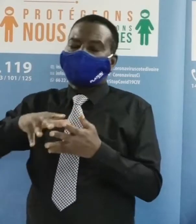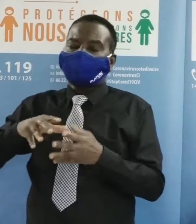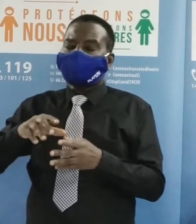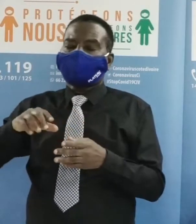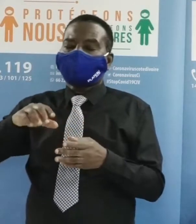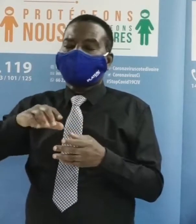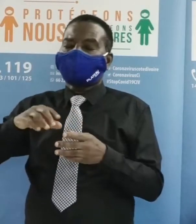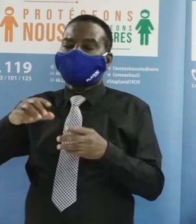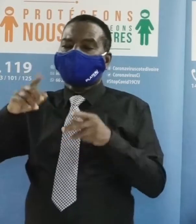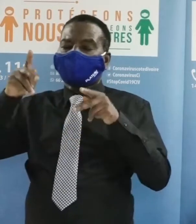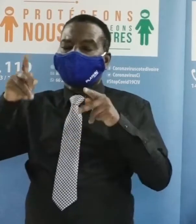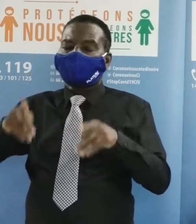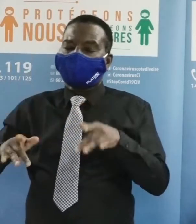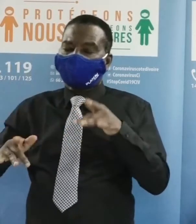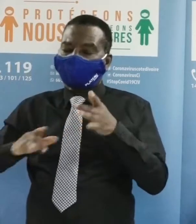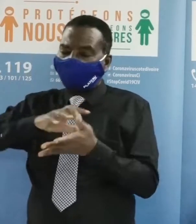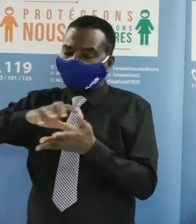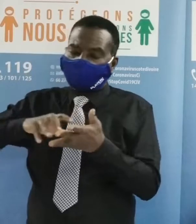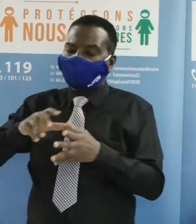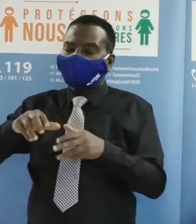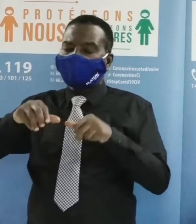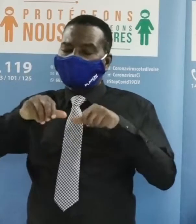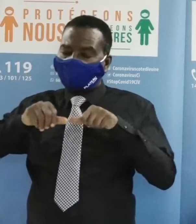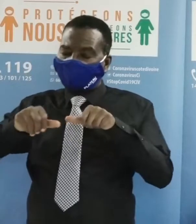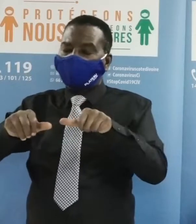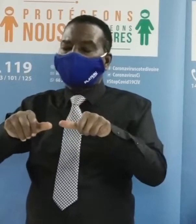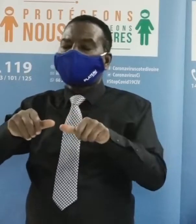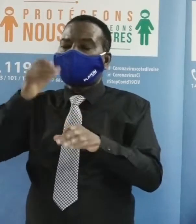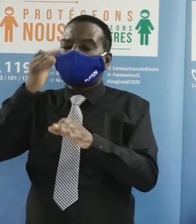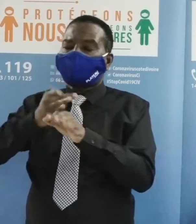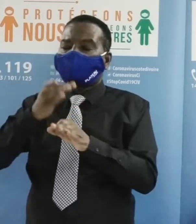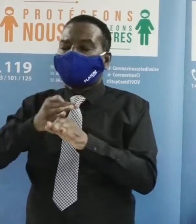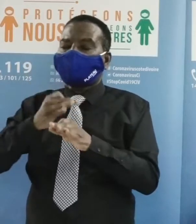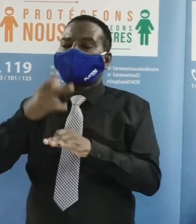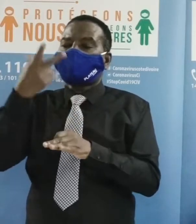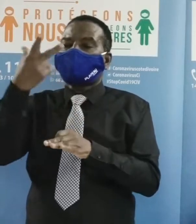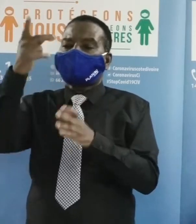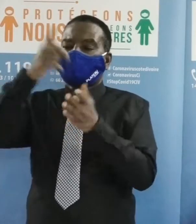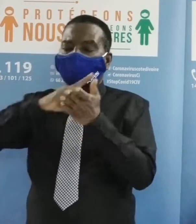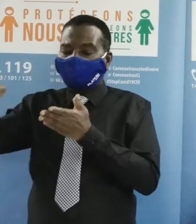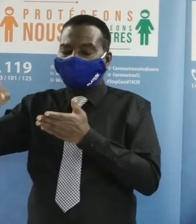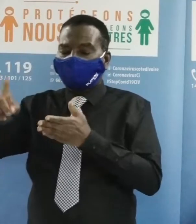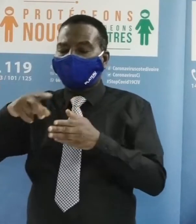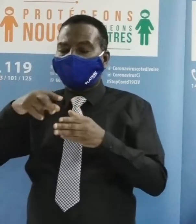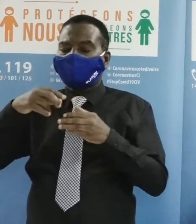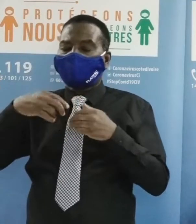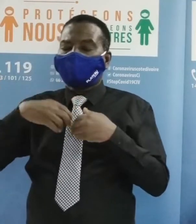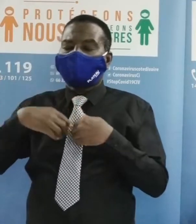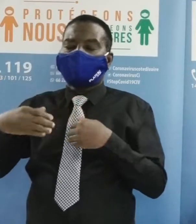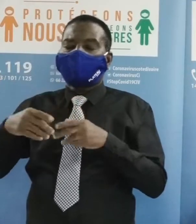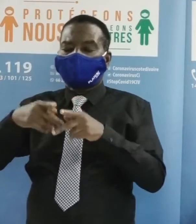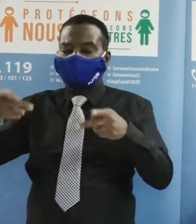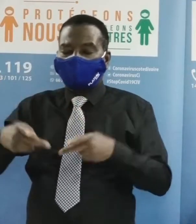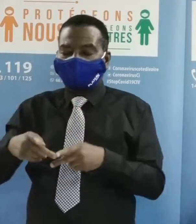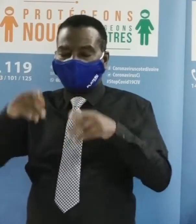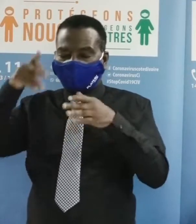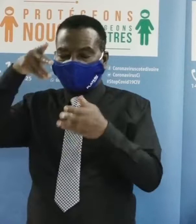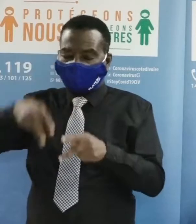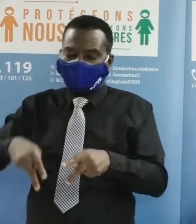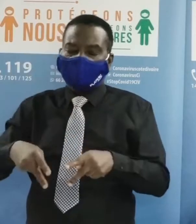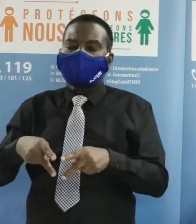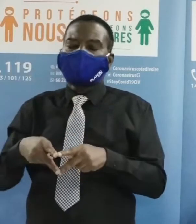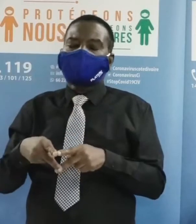on ne peut pas prétendre je lui dis la durée est fonction en mai montrent trois semaines mais ça peut avoir plus en faisant du terrain de la personne